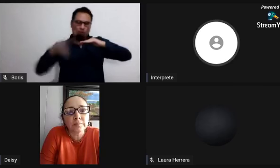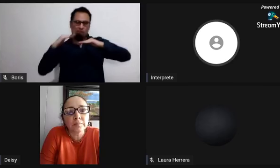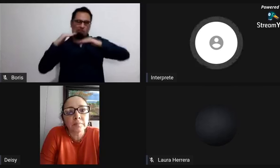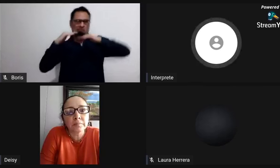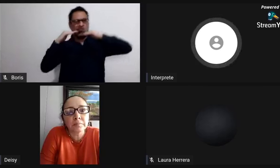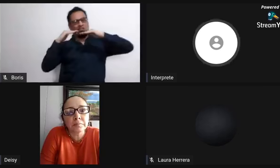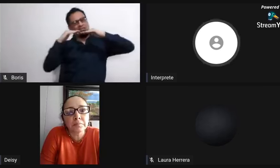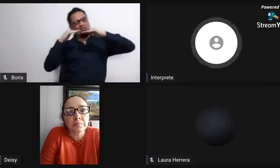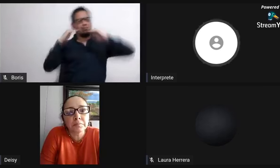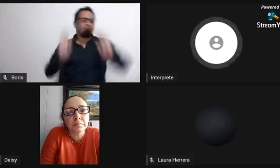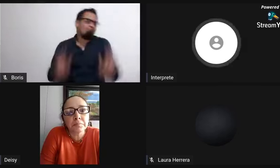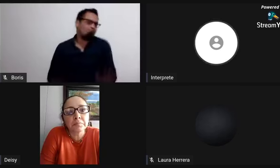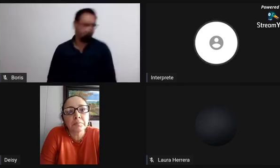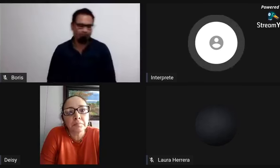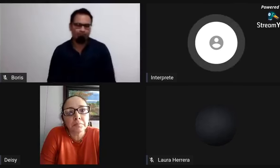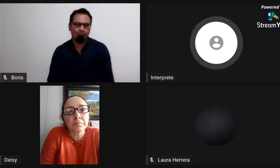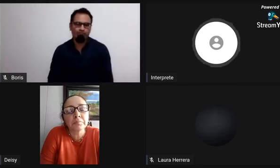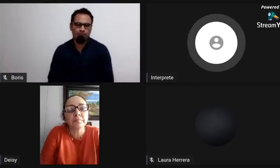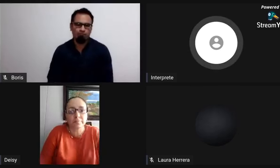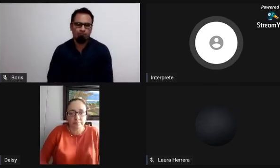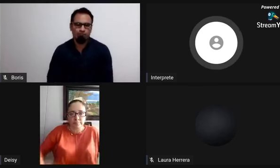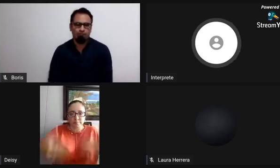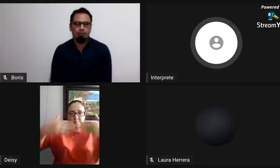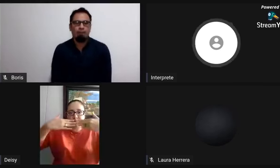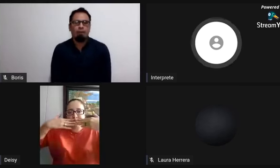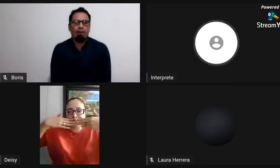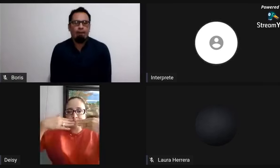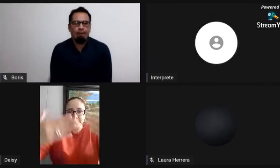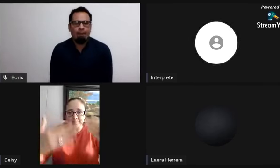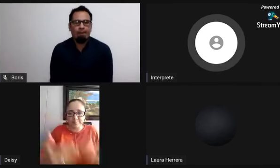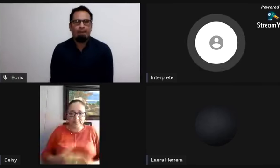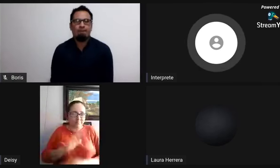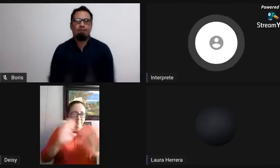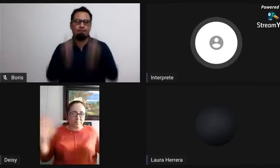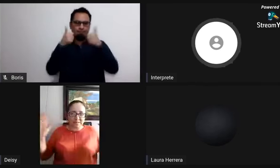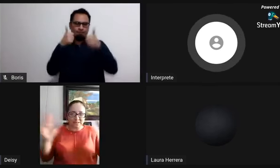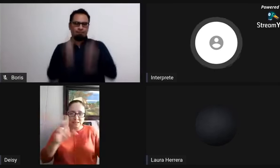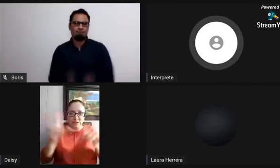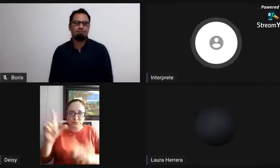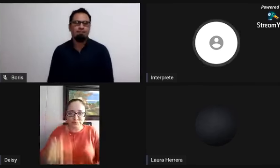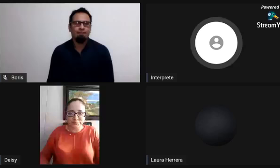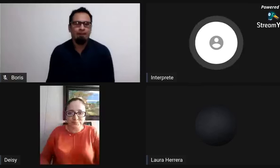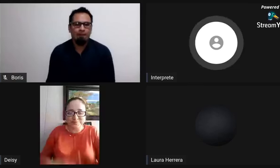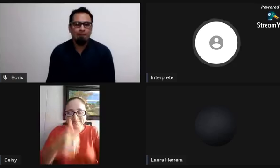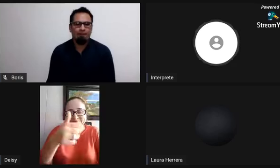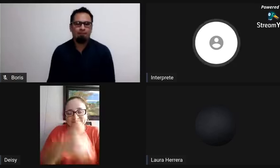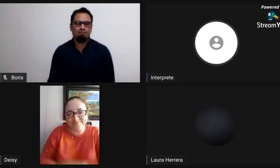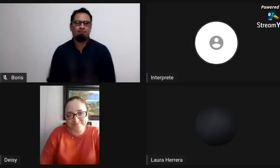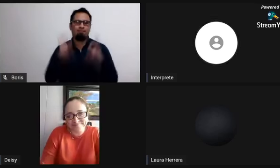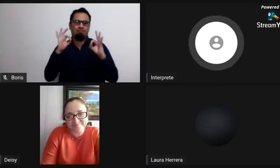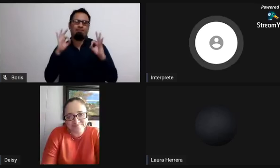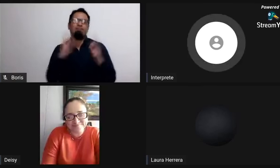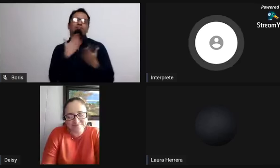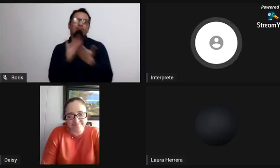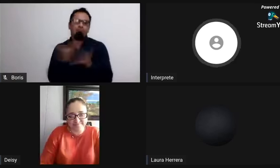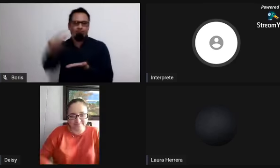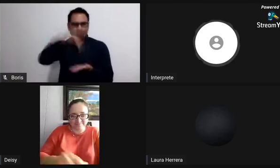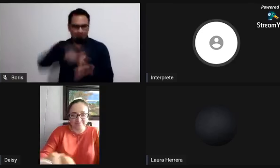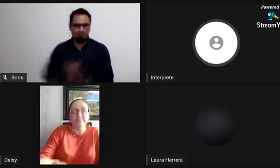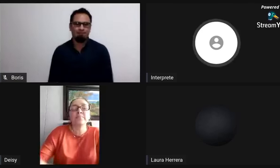una participación política a través del voto. Digamos que sí hay una desigualdad allí, pero pues hasta ese momento eso